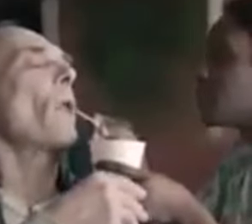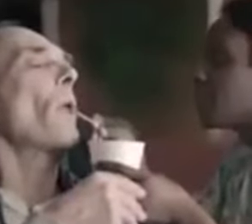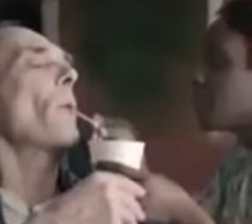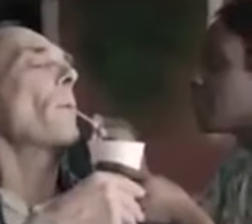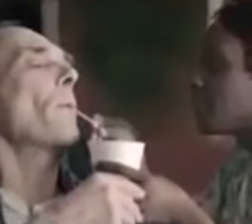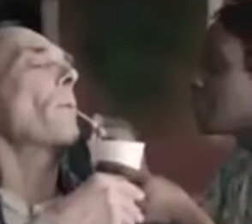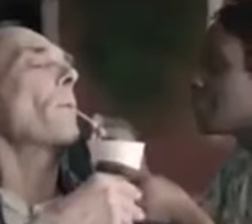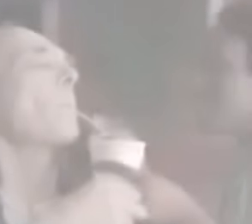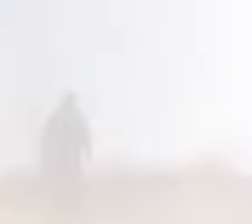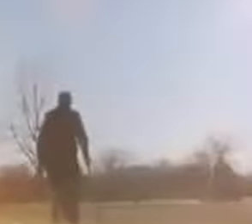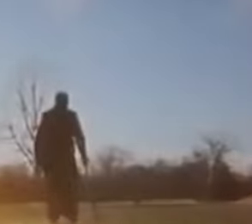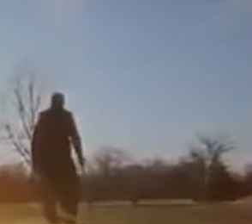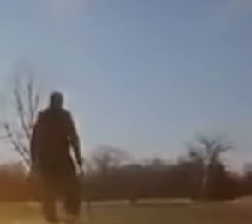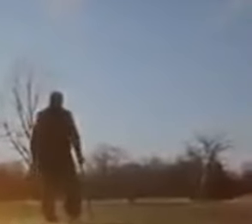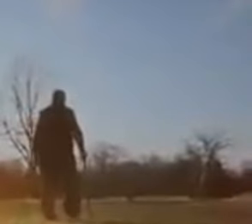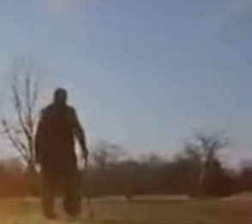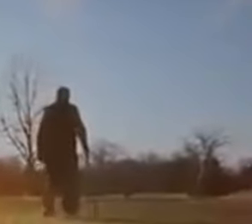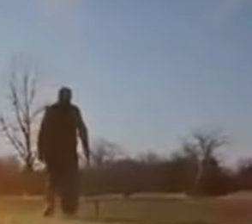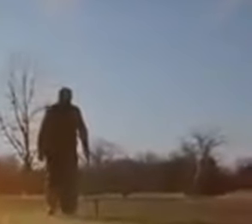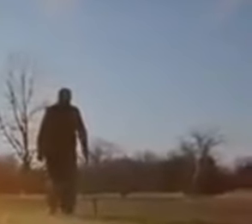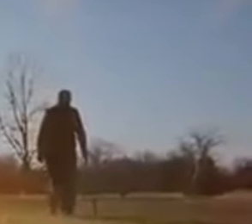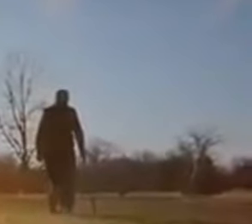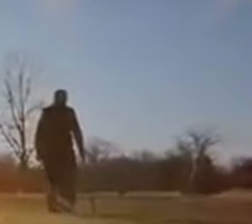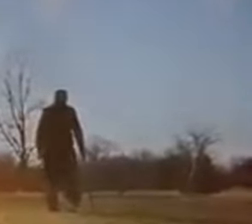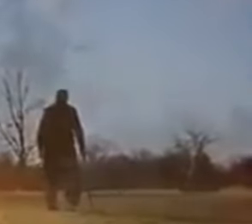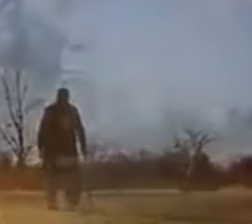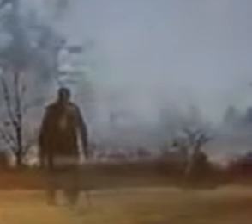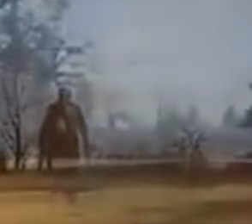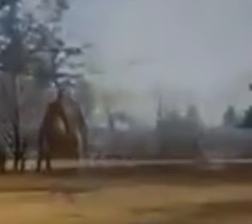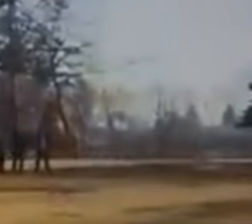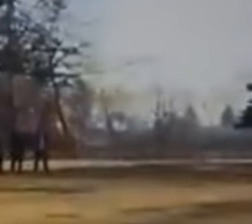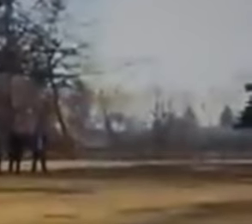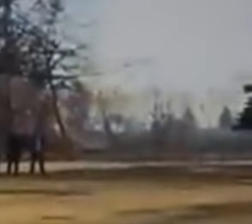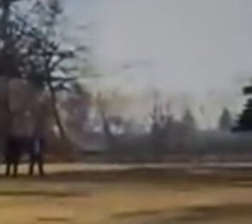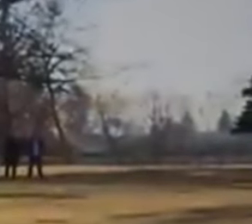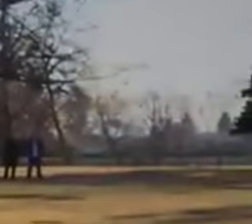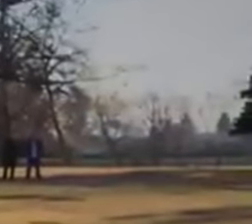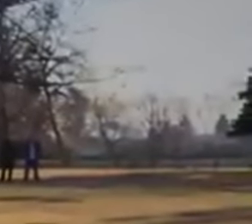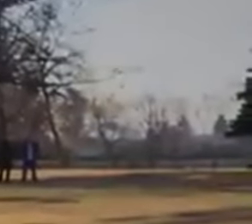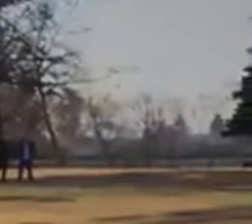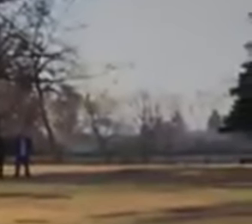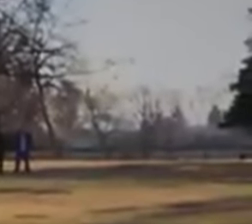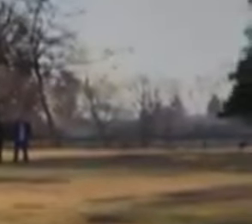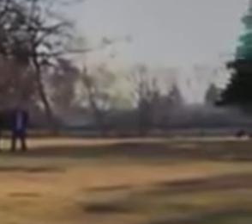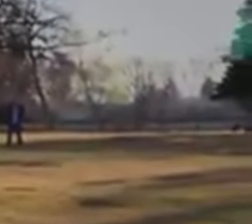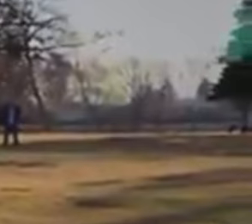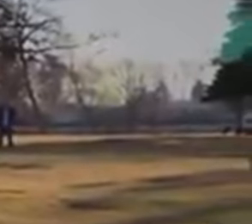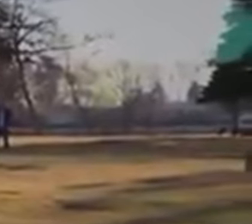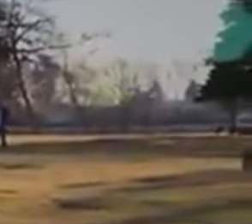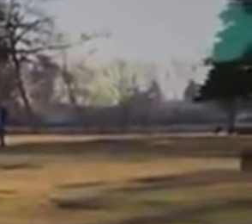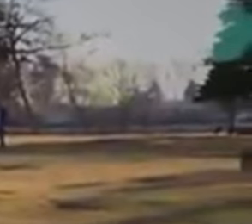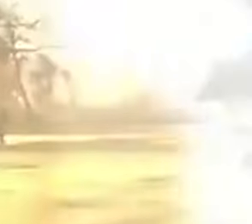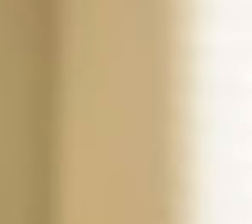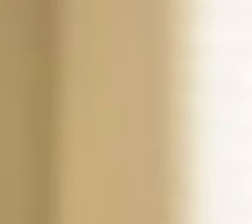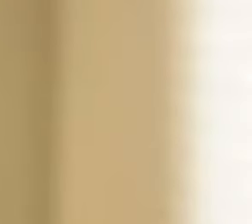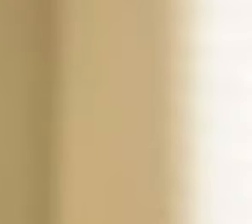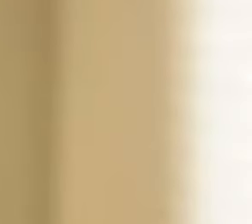cada ruga criada ao longo da sua vida pode significar uma conquista ou uma